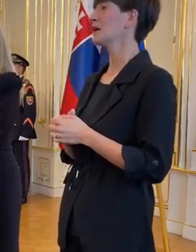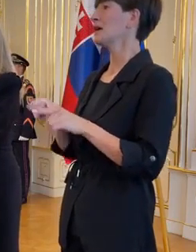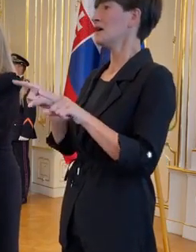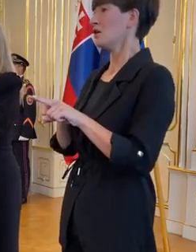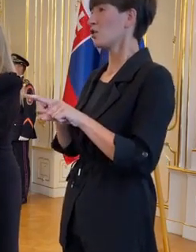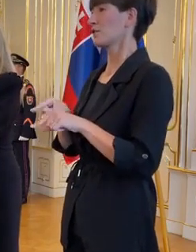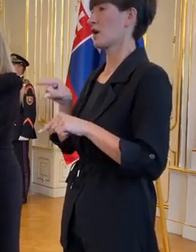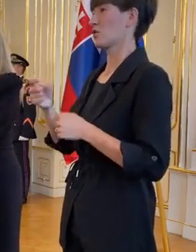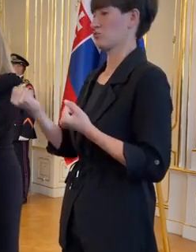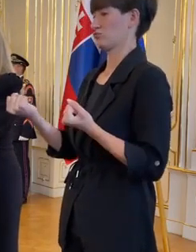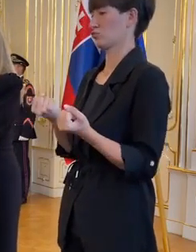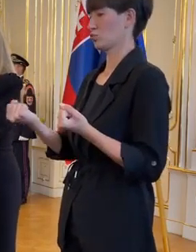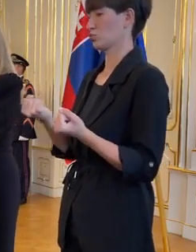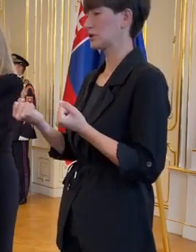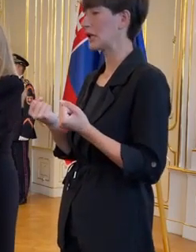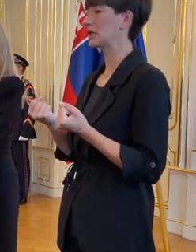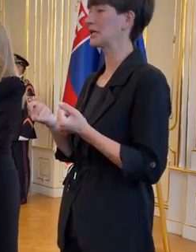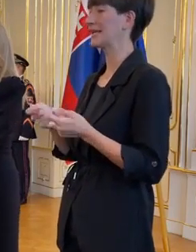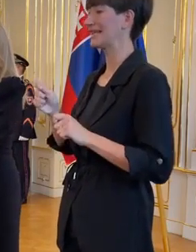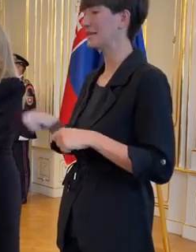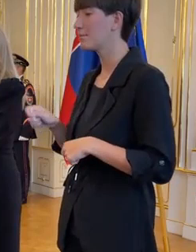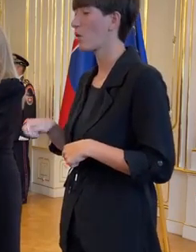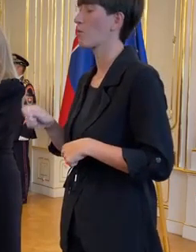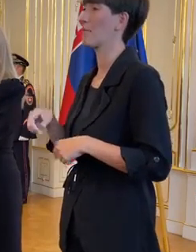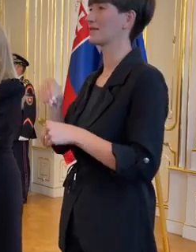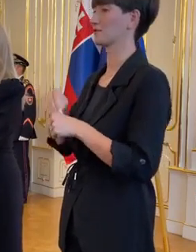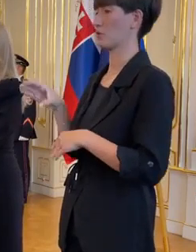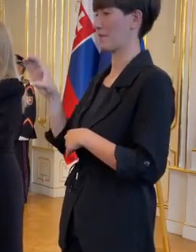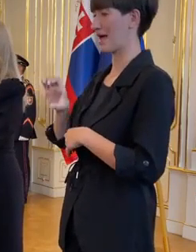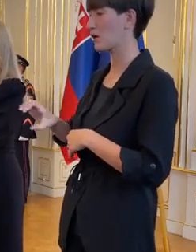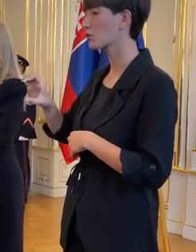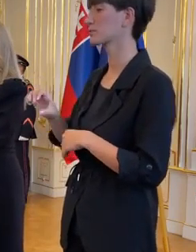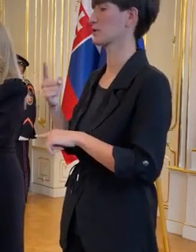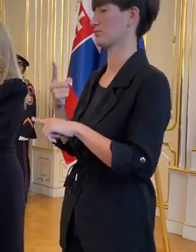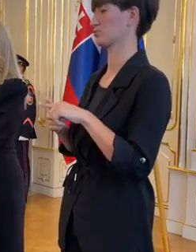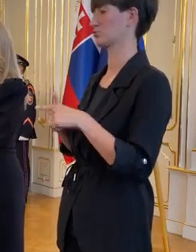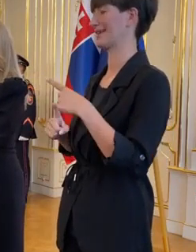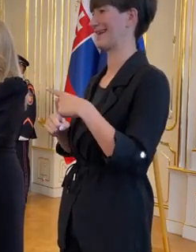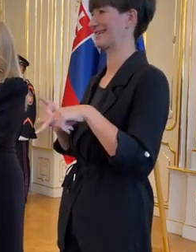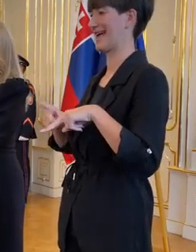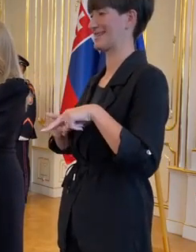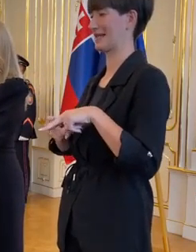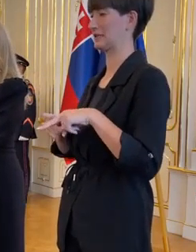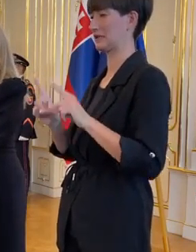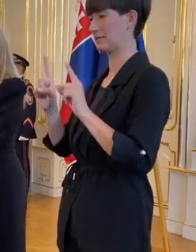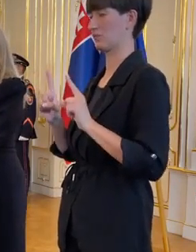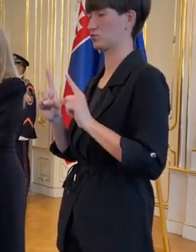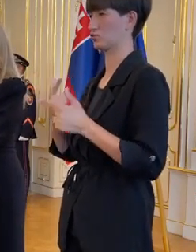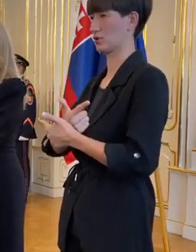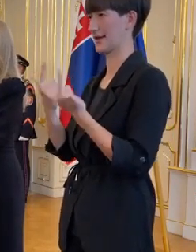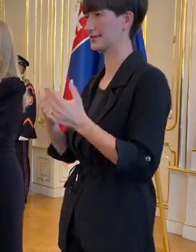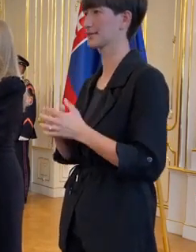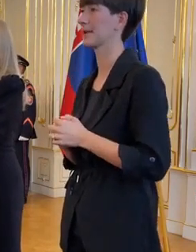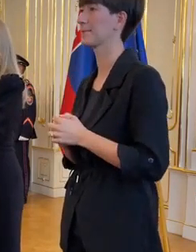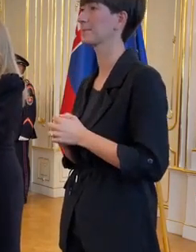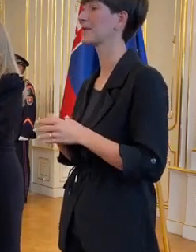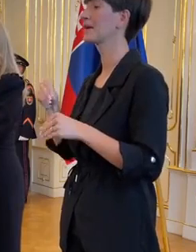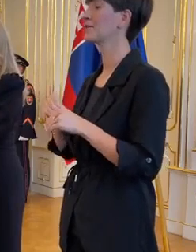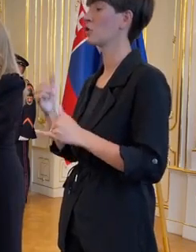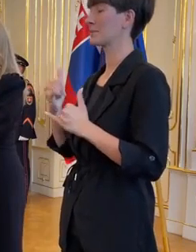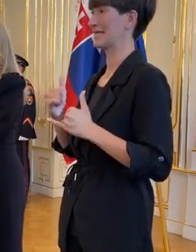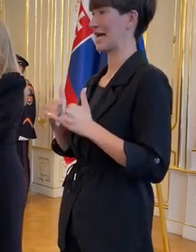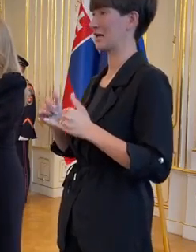diplomat s jasnými európskymi a transatlantickými postojmi. Potrebu kontinuity našej